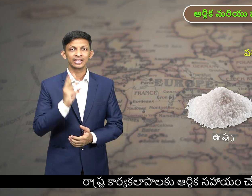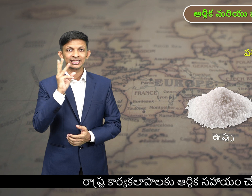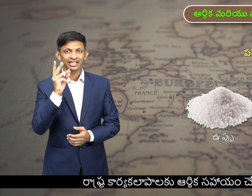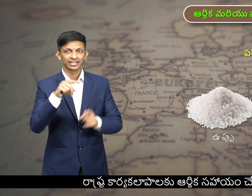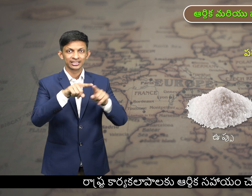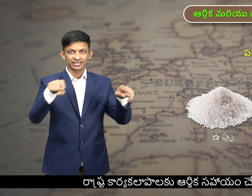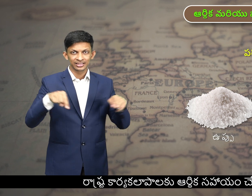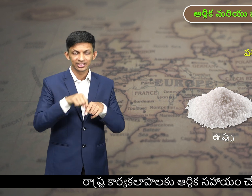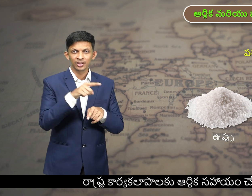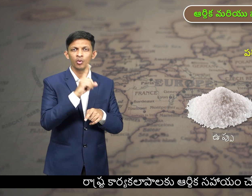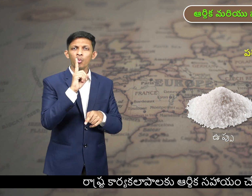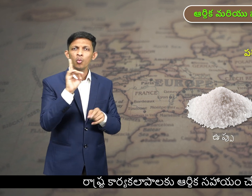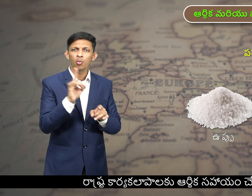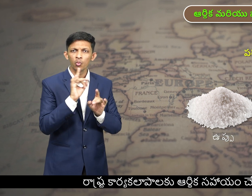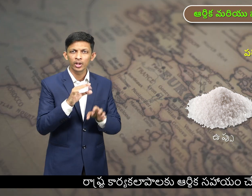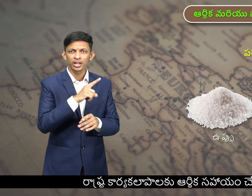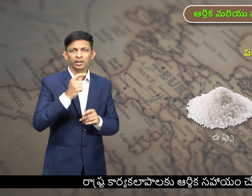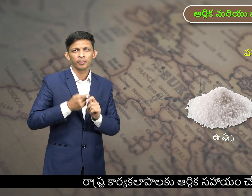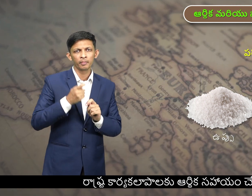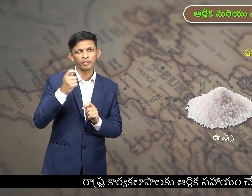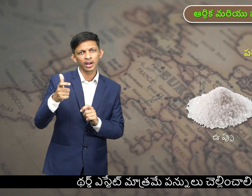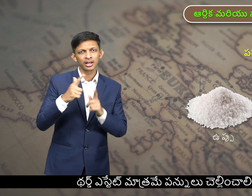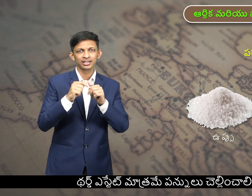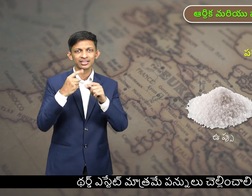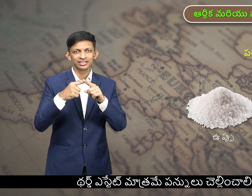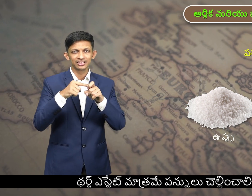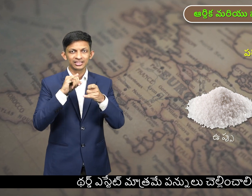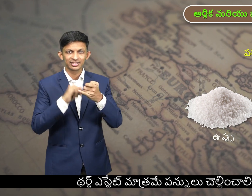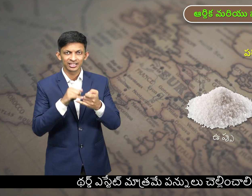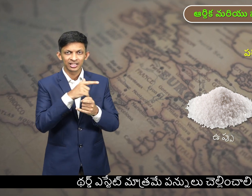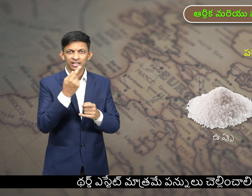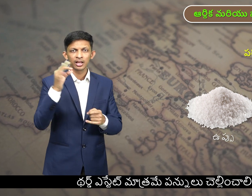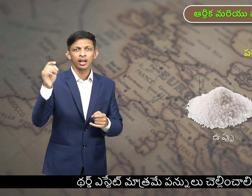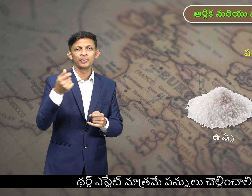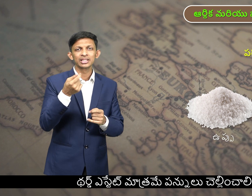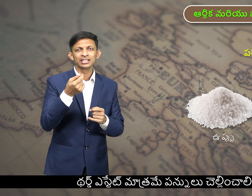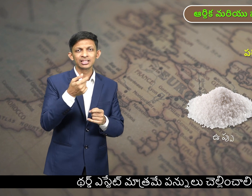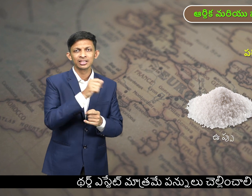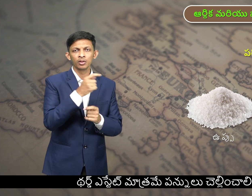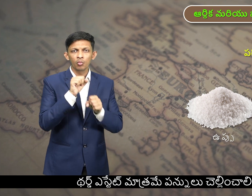రాష్ట్ర కార్యకలాపాలకు ఆర్థిక సహాయం చేయటానికి థర్డ్ ఎస్టేట్ మాత్రమే పన్నులు చెల్లించాల్సి వచ్చింది.